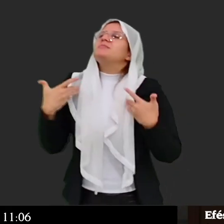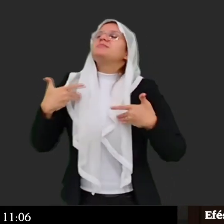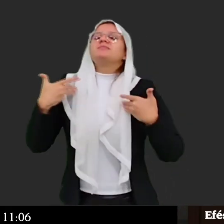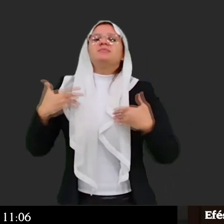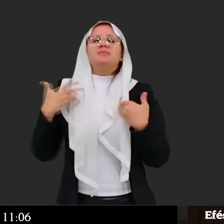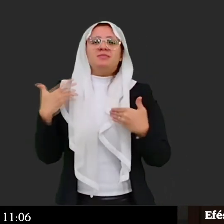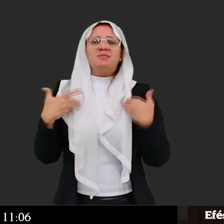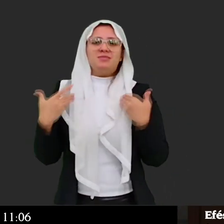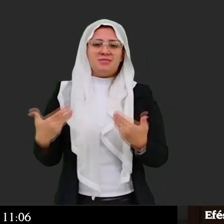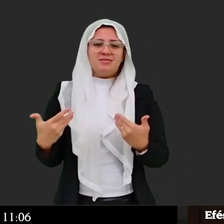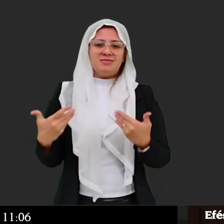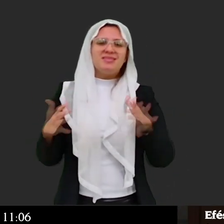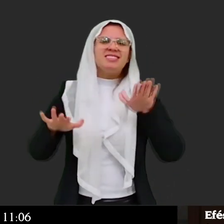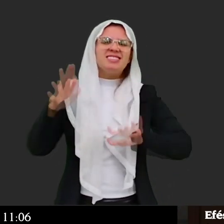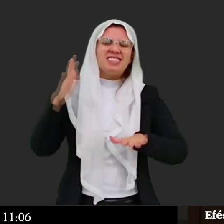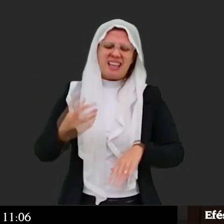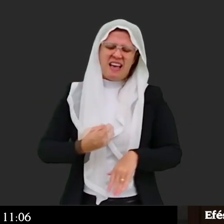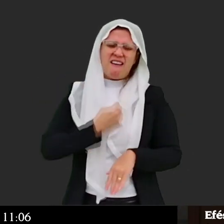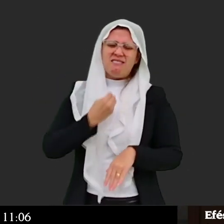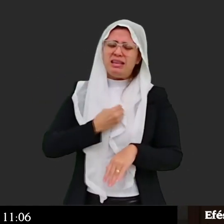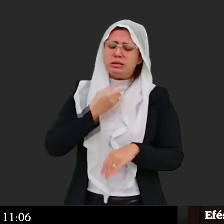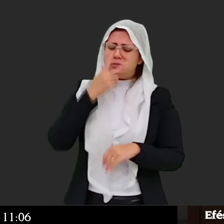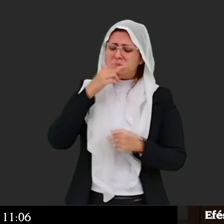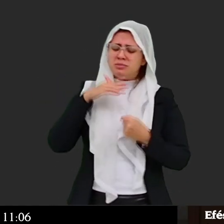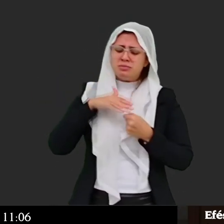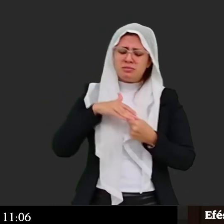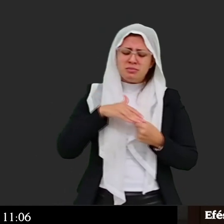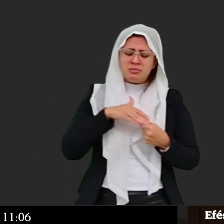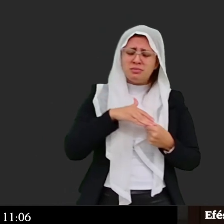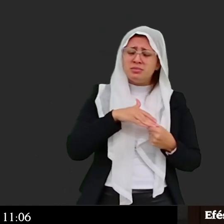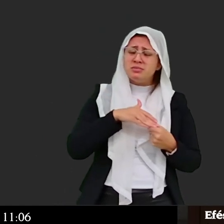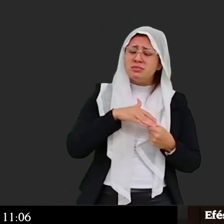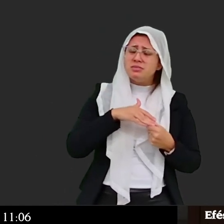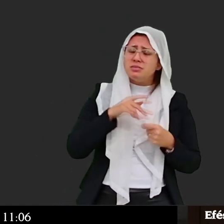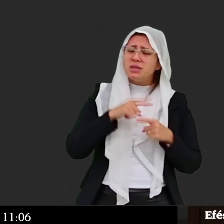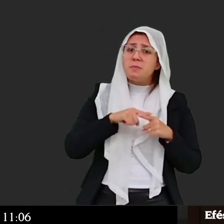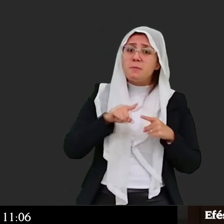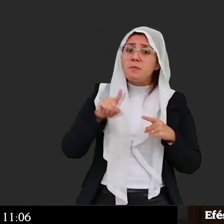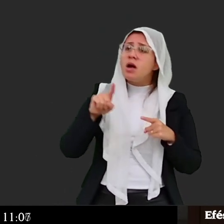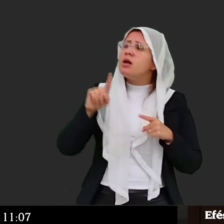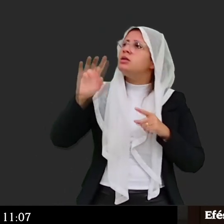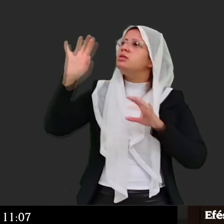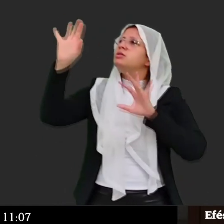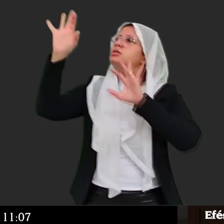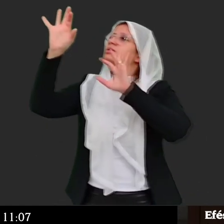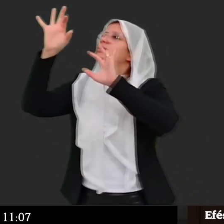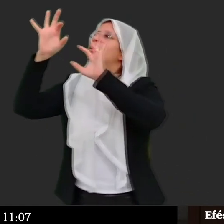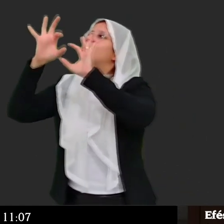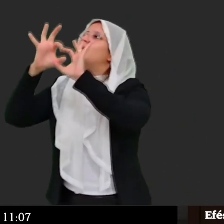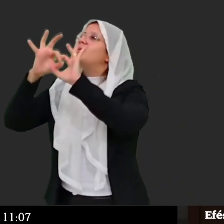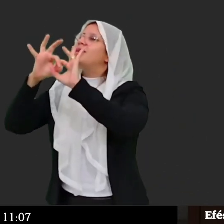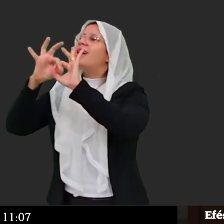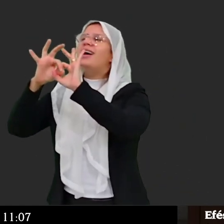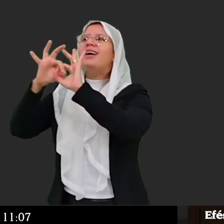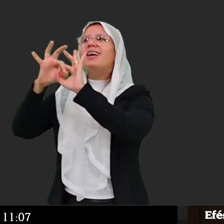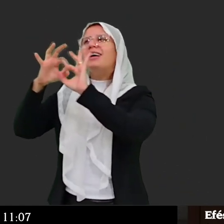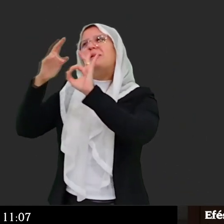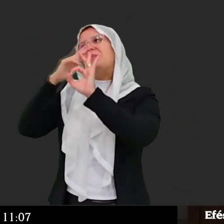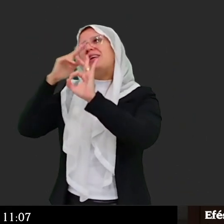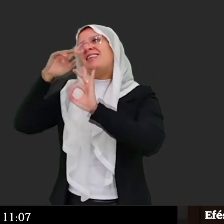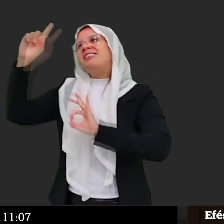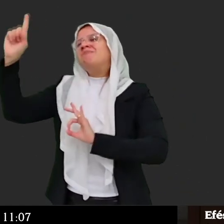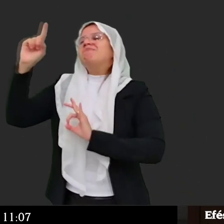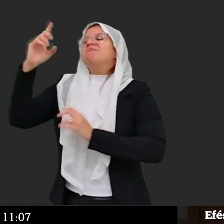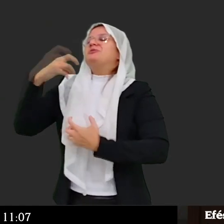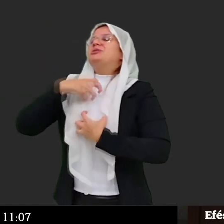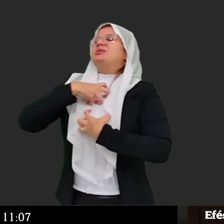as angústias desta vida te oprimam, mas quando você se põe em comunhão com Deus, chegou Ele, chegou meu esposo, é uma alegria